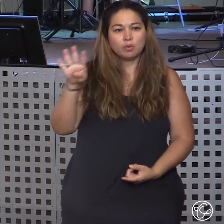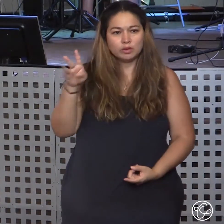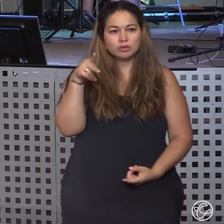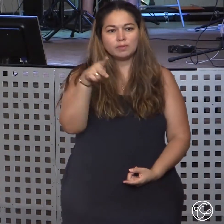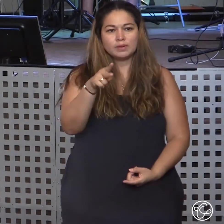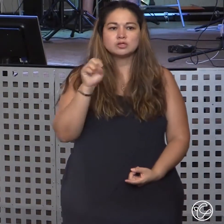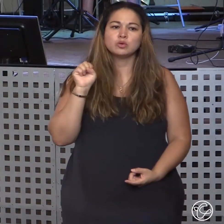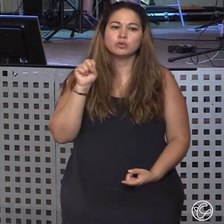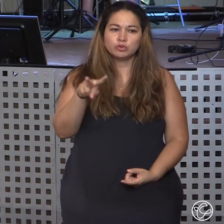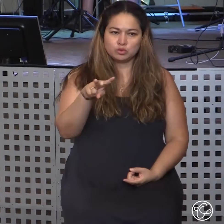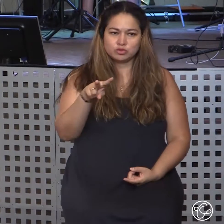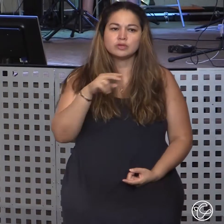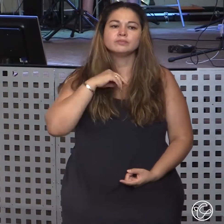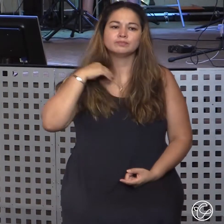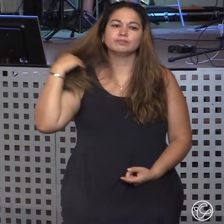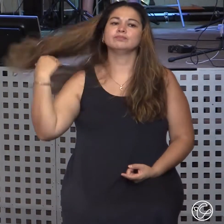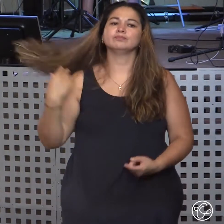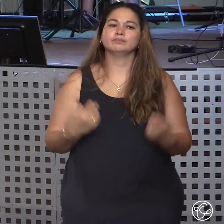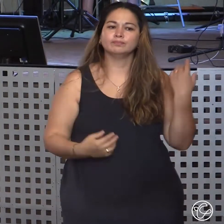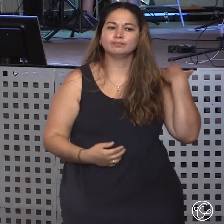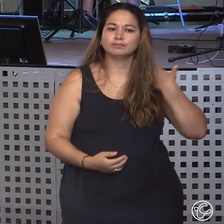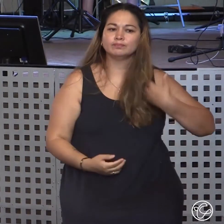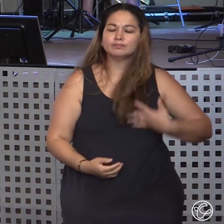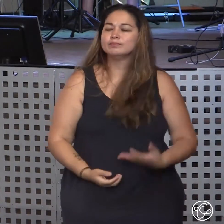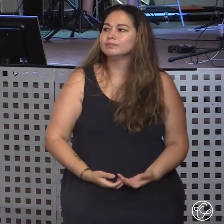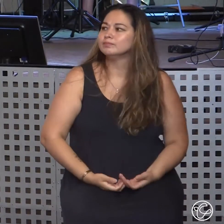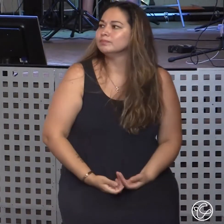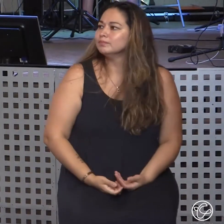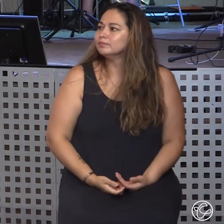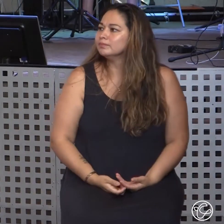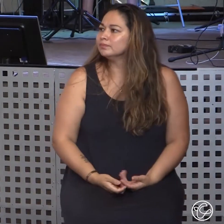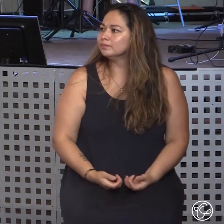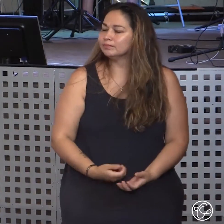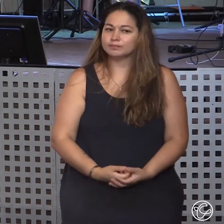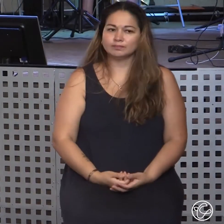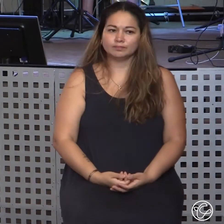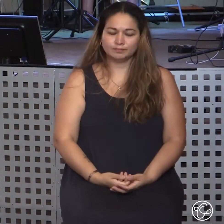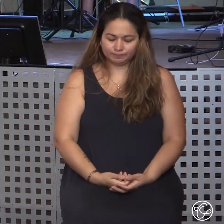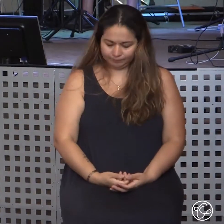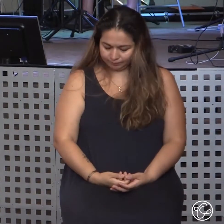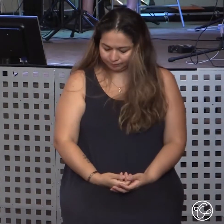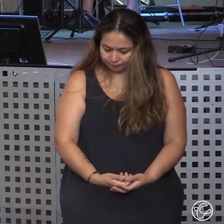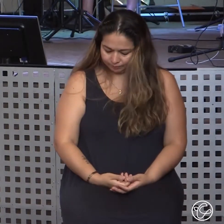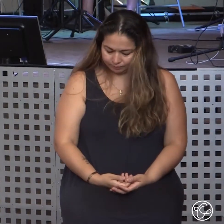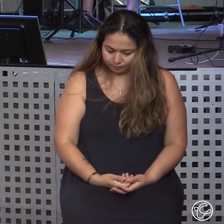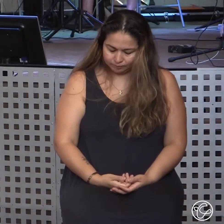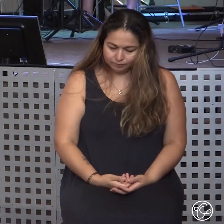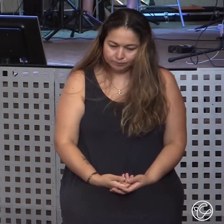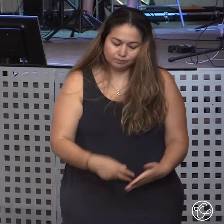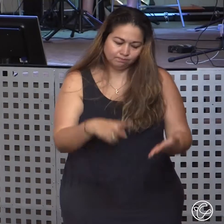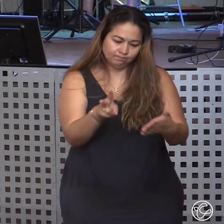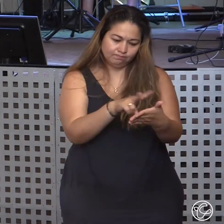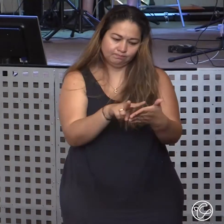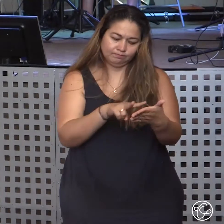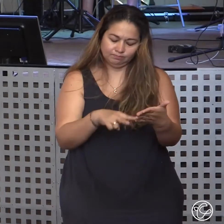Y voy a leer otra versión. Me vais a seguir, pero yo para no leer las dos versiones, voy a leer otra versión.